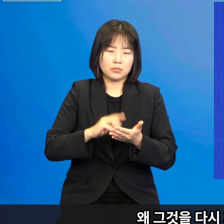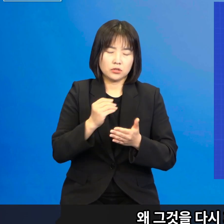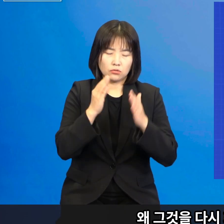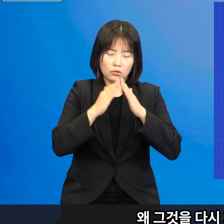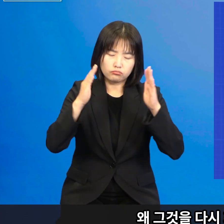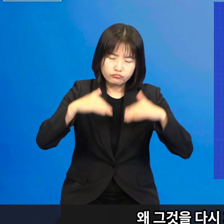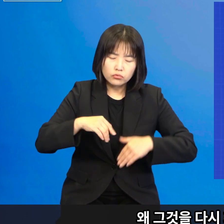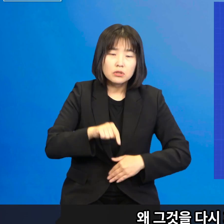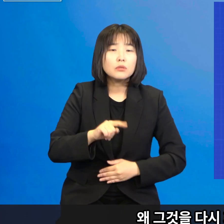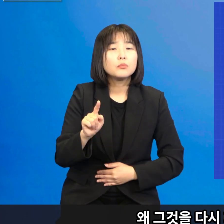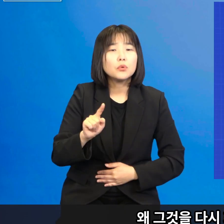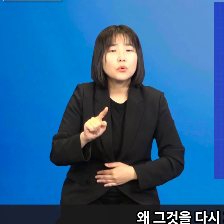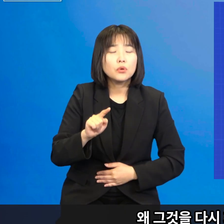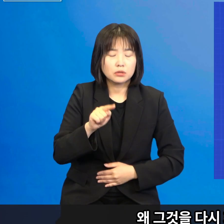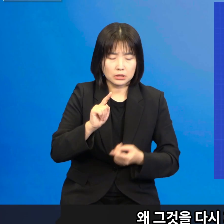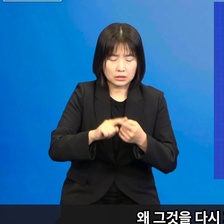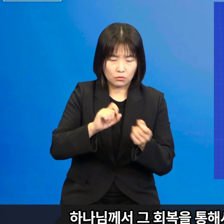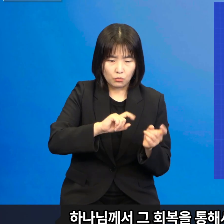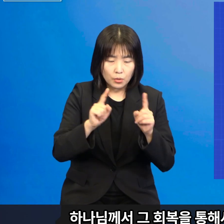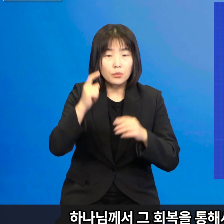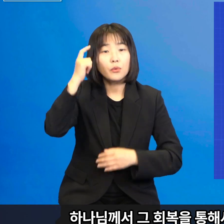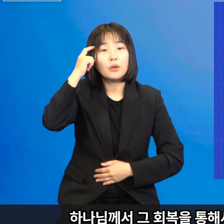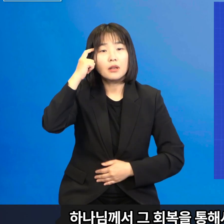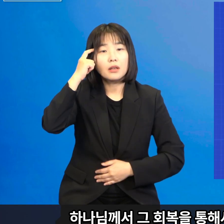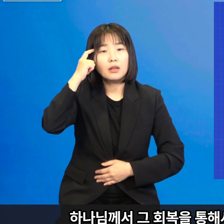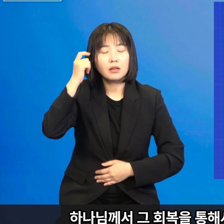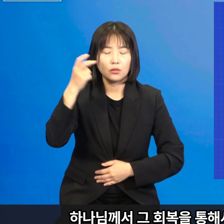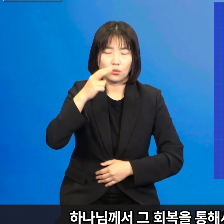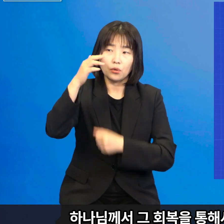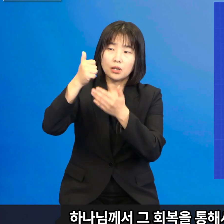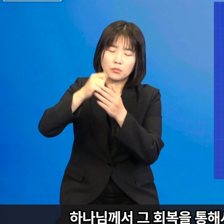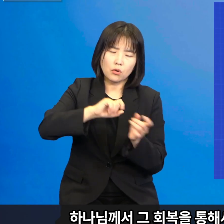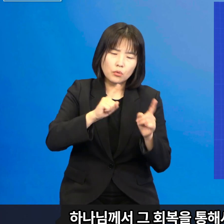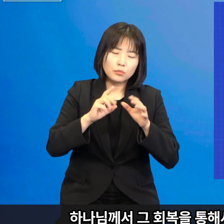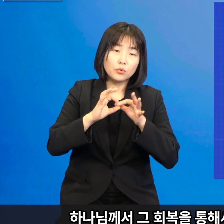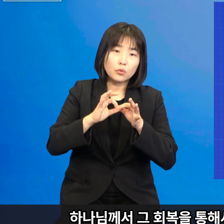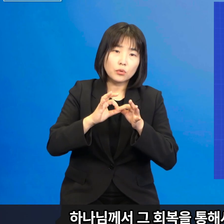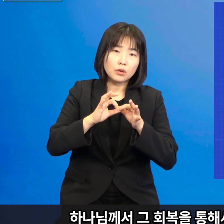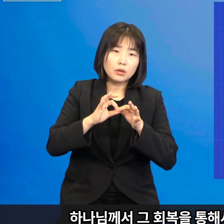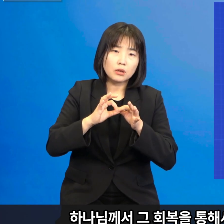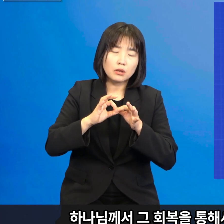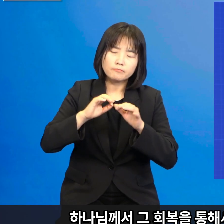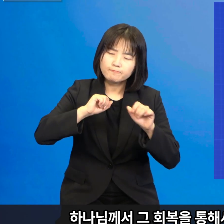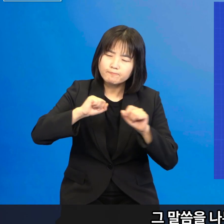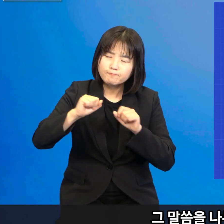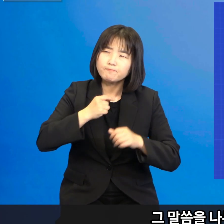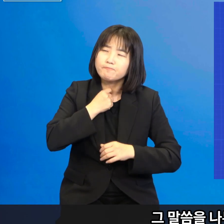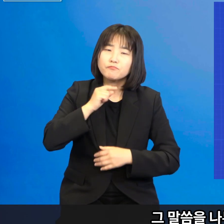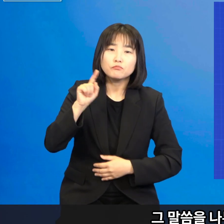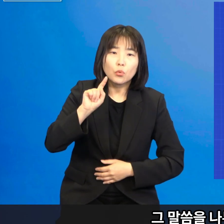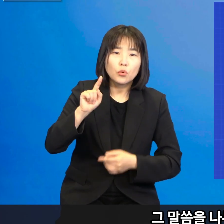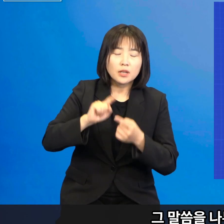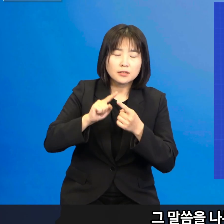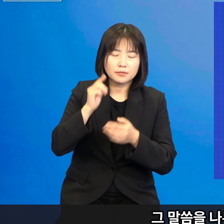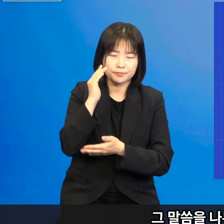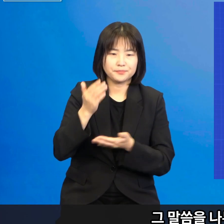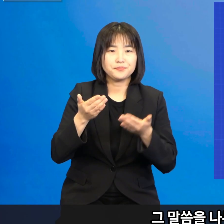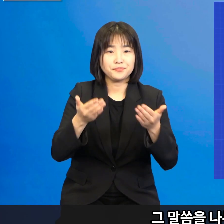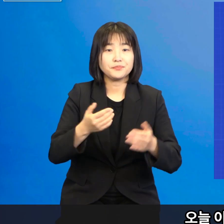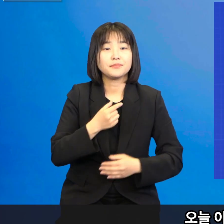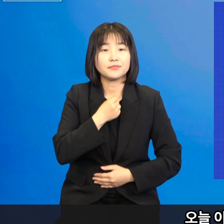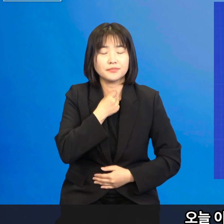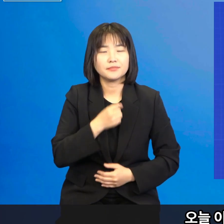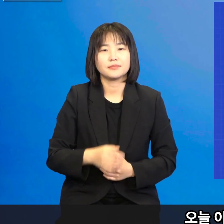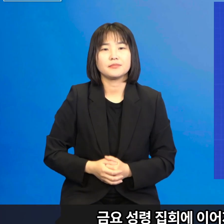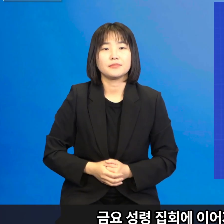왜 그것을 다시 회복해야 되는지, 하나님께서 그 회복을 통해서 무엇을 하시고자 하시는지 그 말씀을 나누고자 합니다.